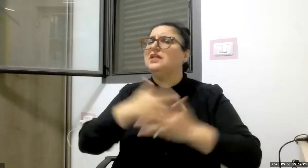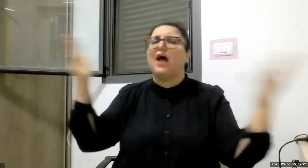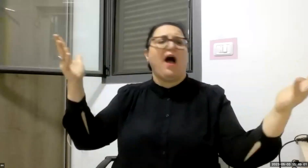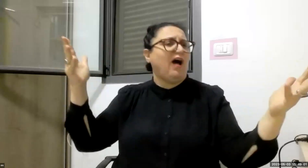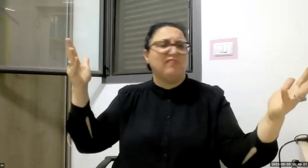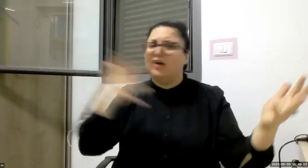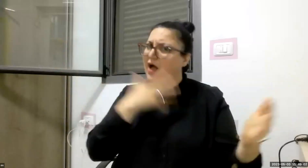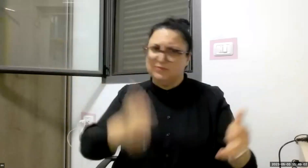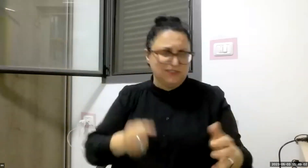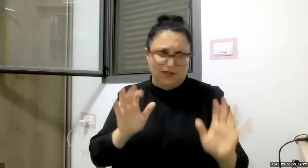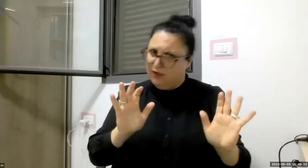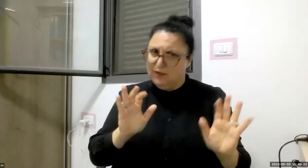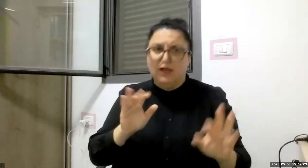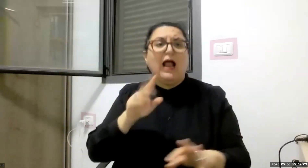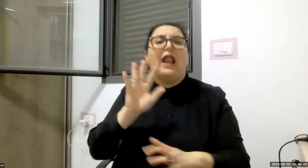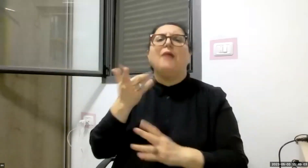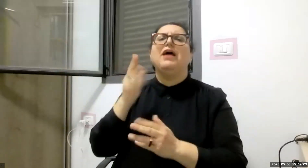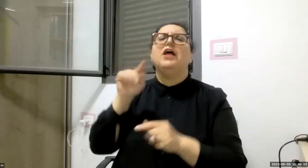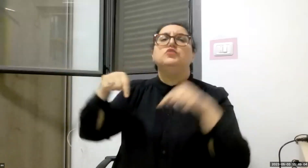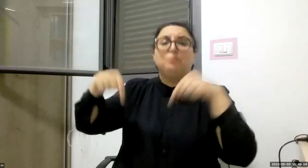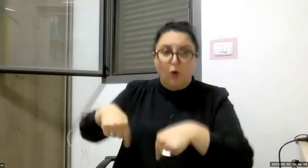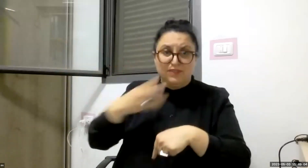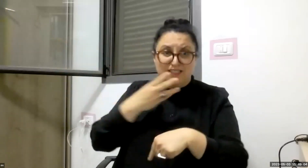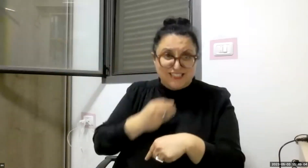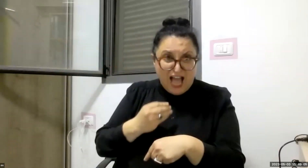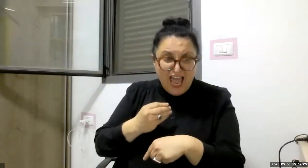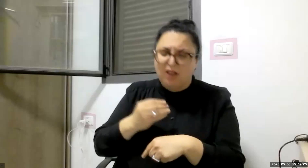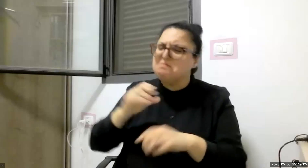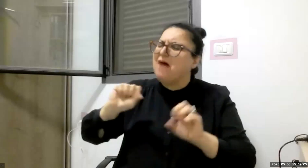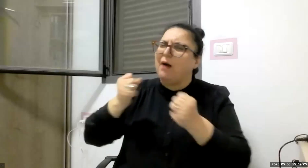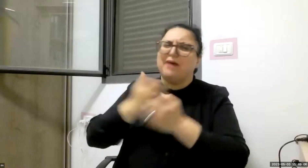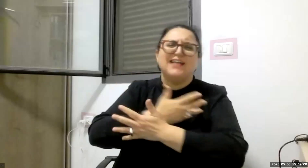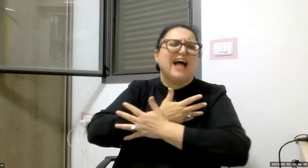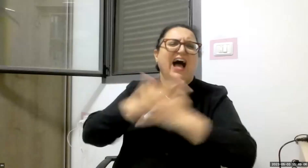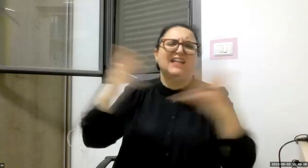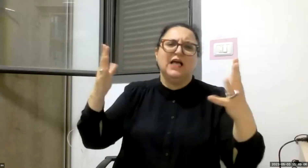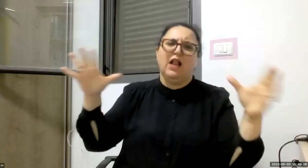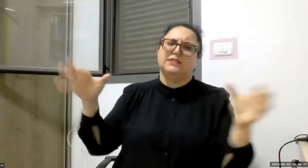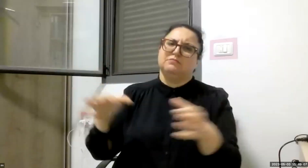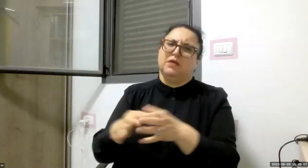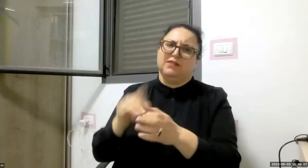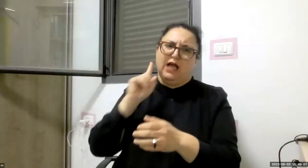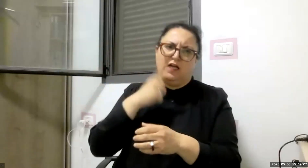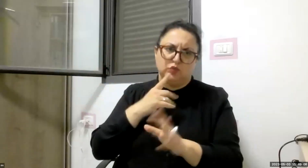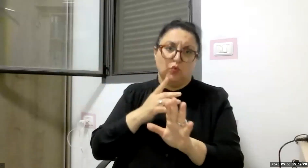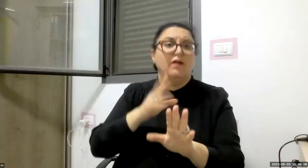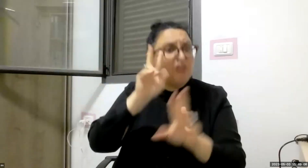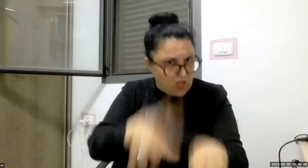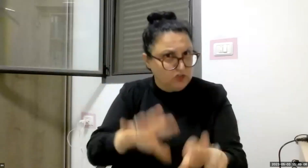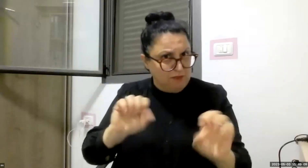לשונית וזו שאלה פוליטית רחבה ואמיצה יש פה בישראל מאמץ